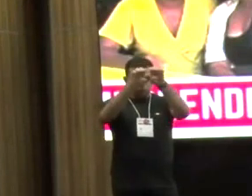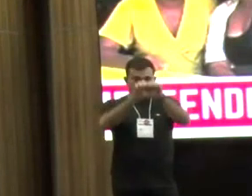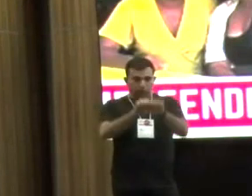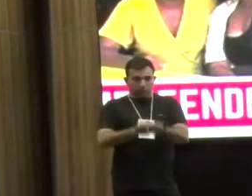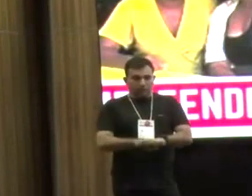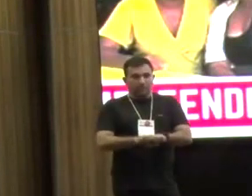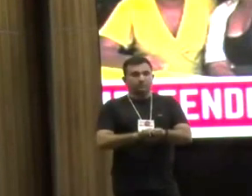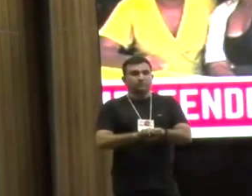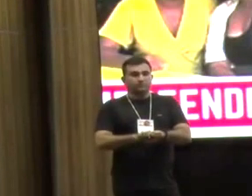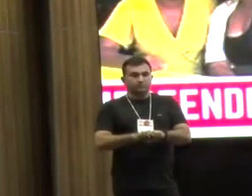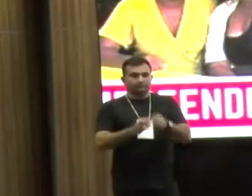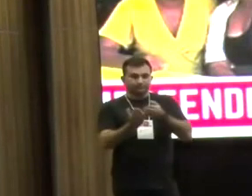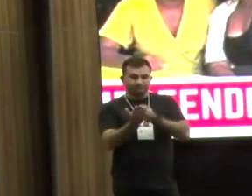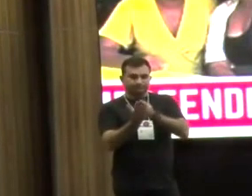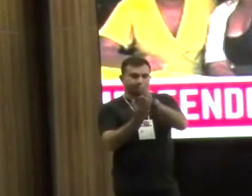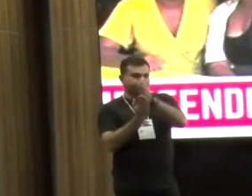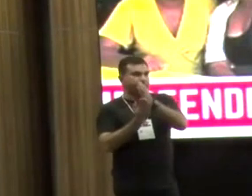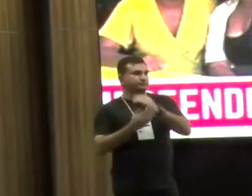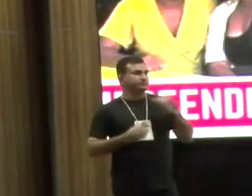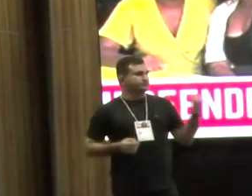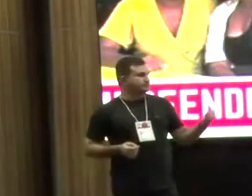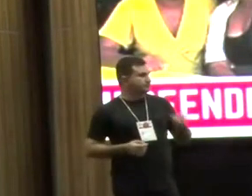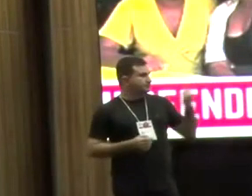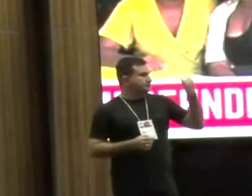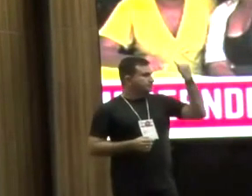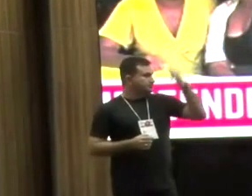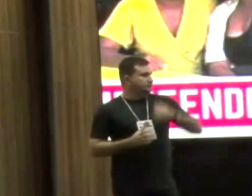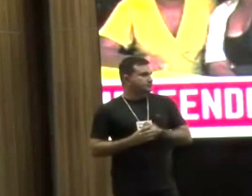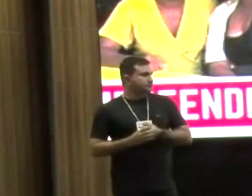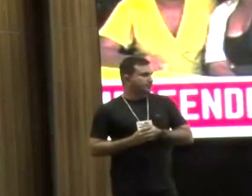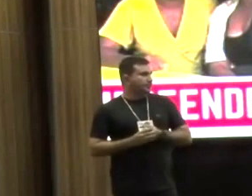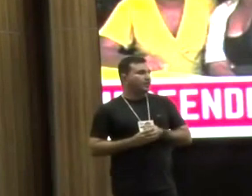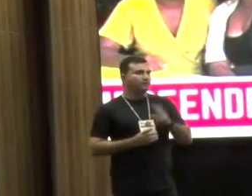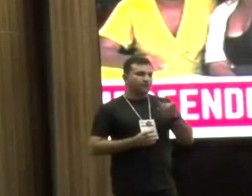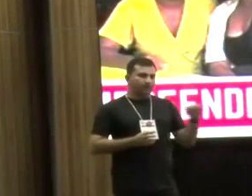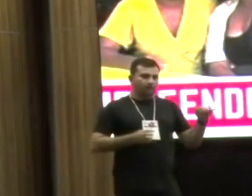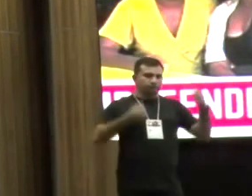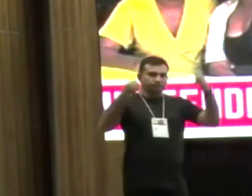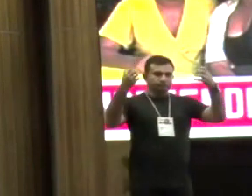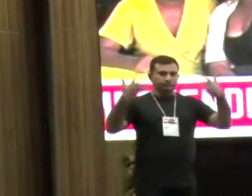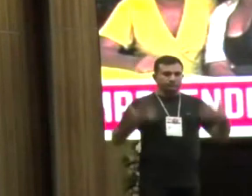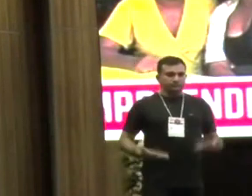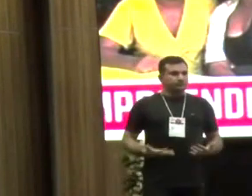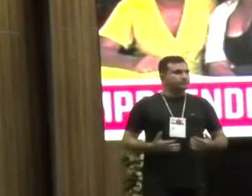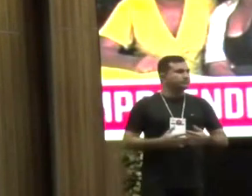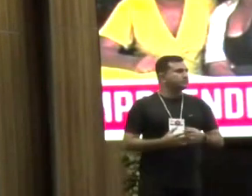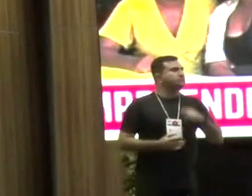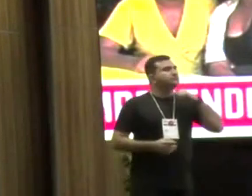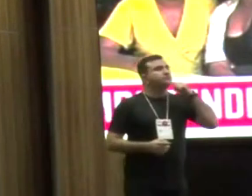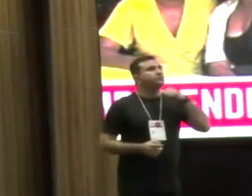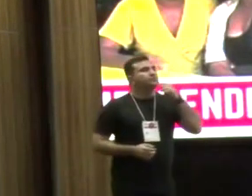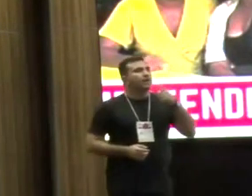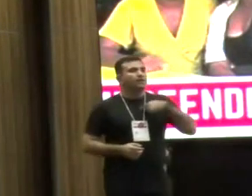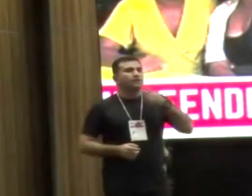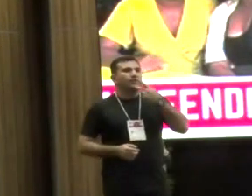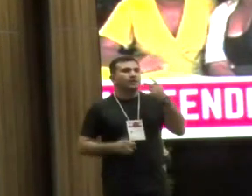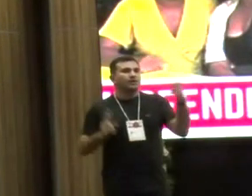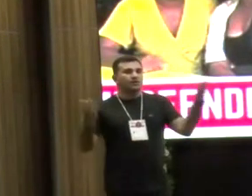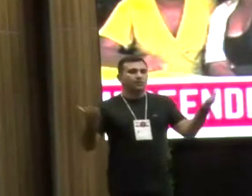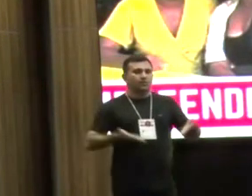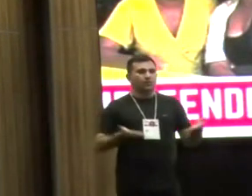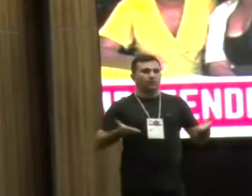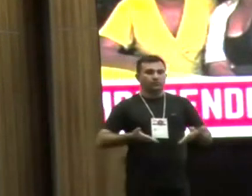itinerário formativo. Ela vai dizer que não dá para falar